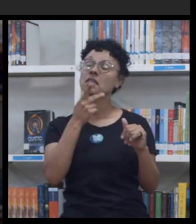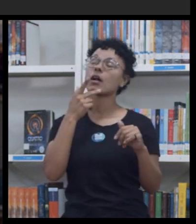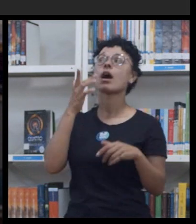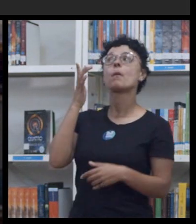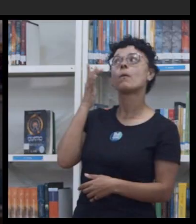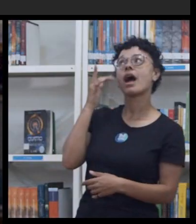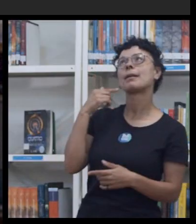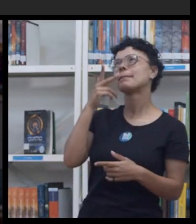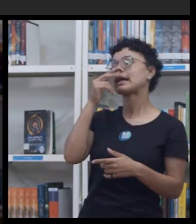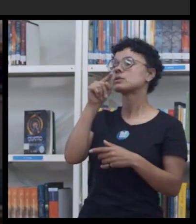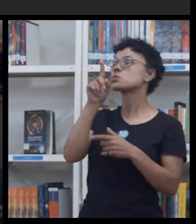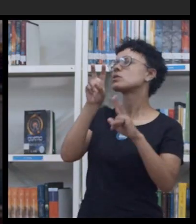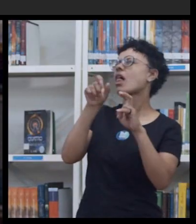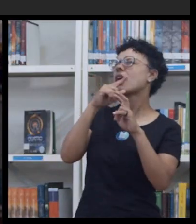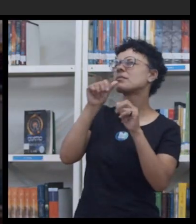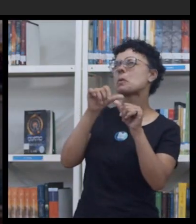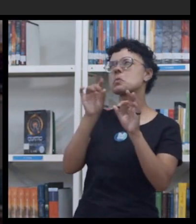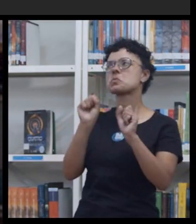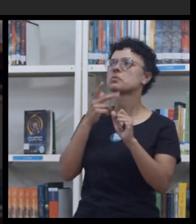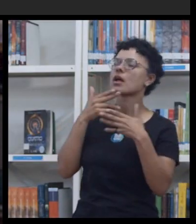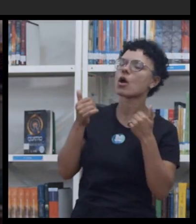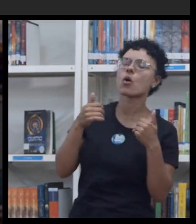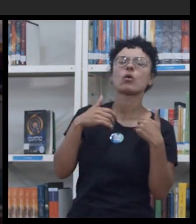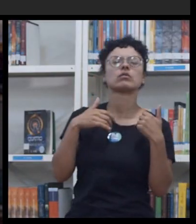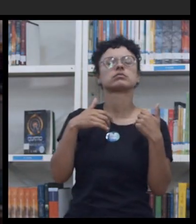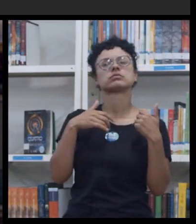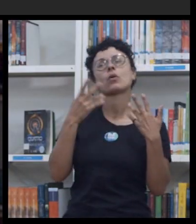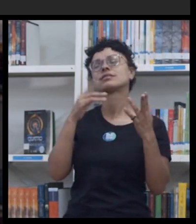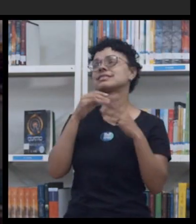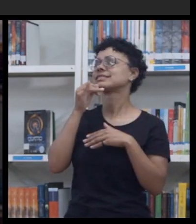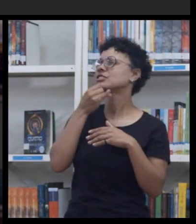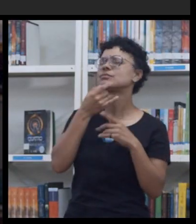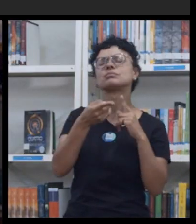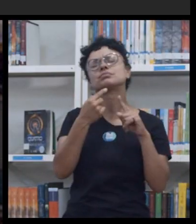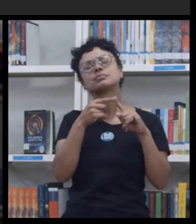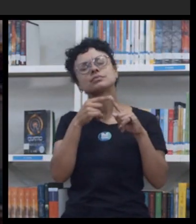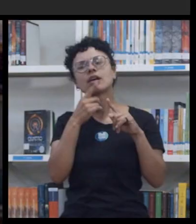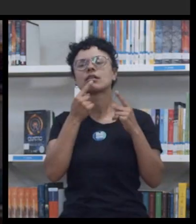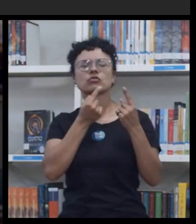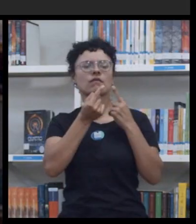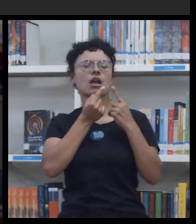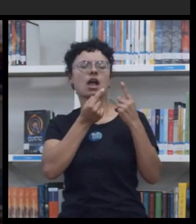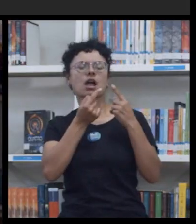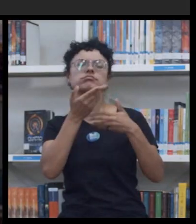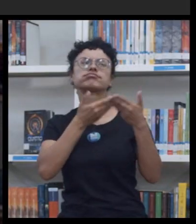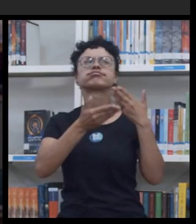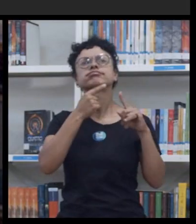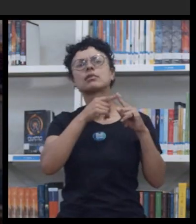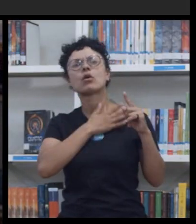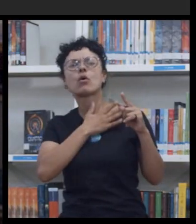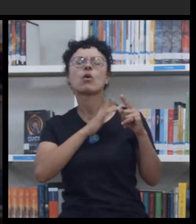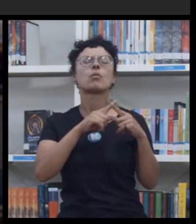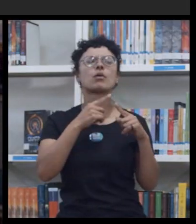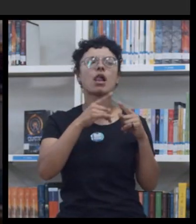Olha, eu achei um pouco exagerado tal coisa, eu não gostei que você falou, achei muito triste tal, mas por que você achou que conversa? Tá com uma ideia. E aí,